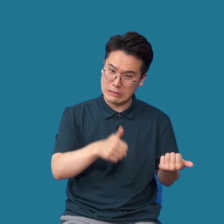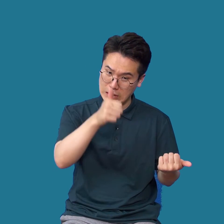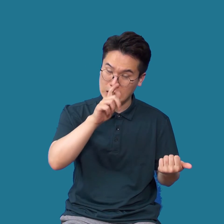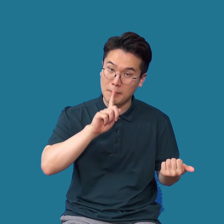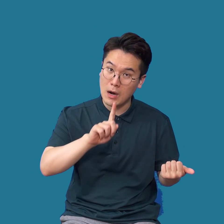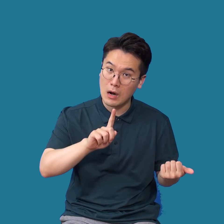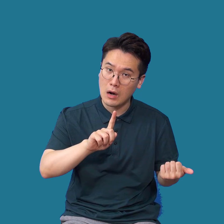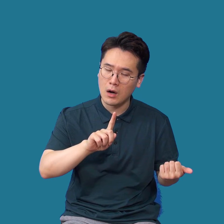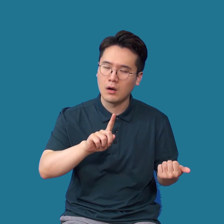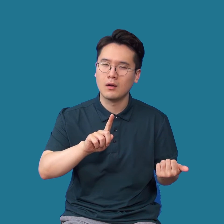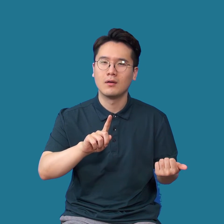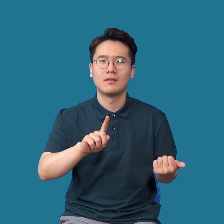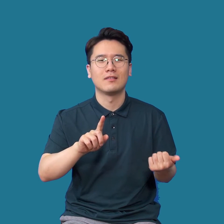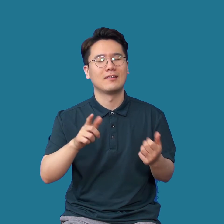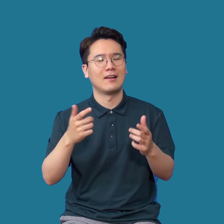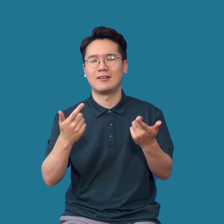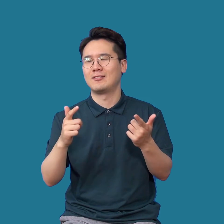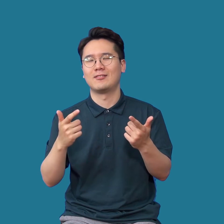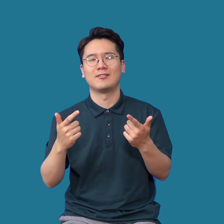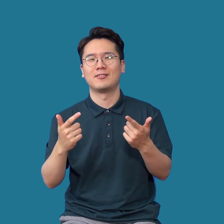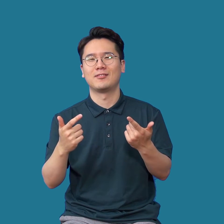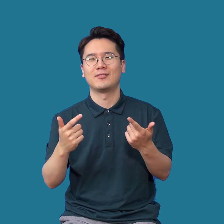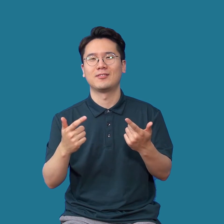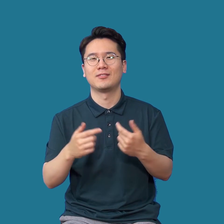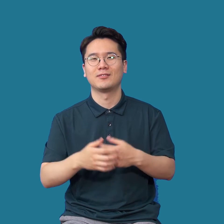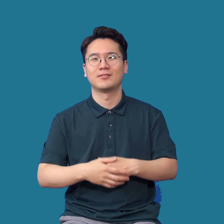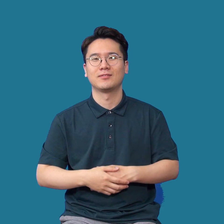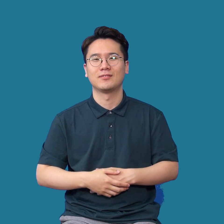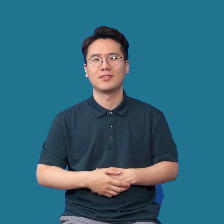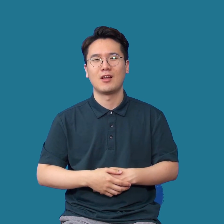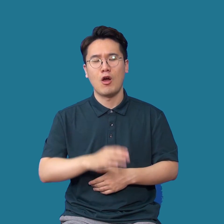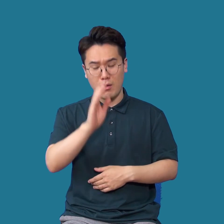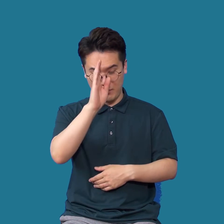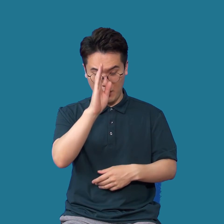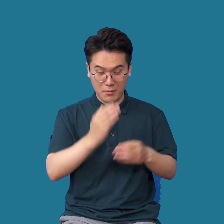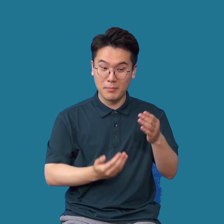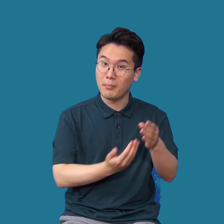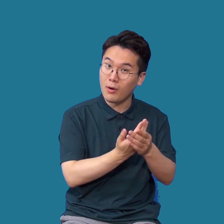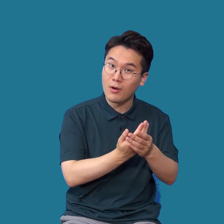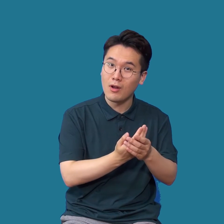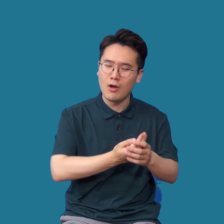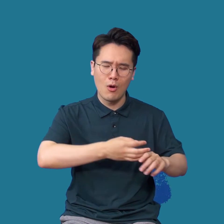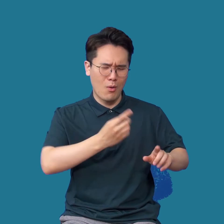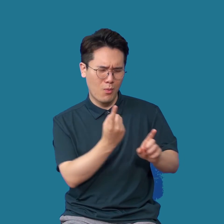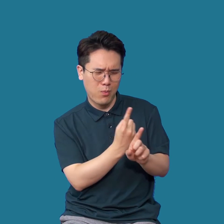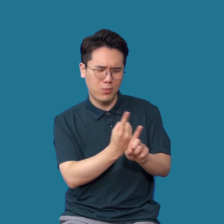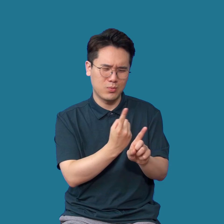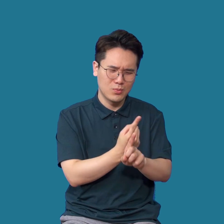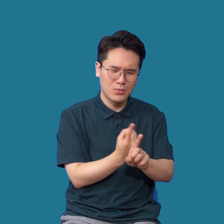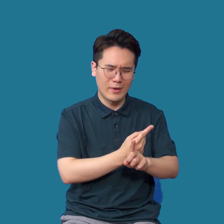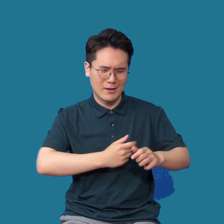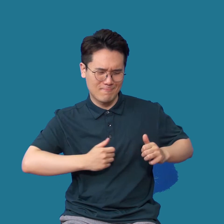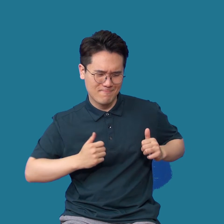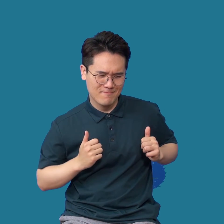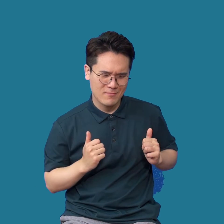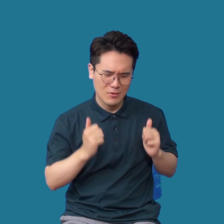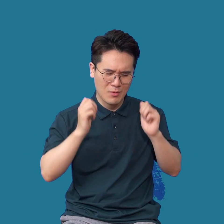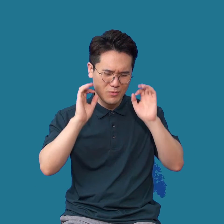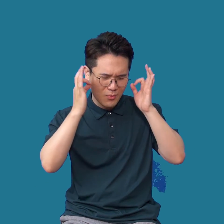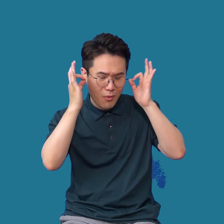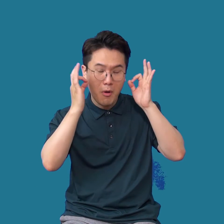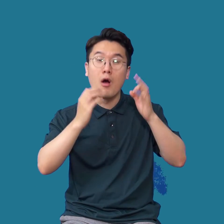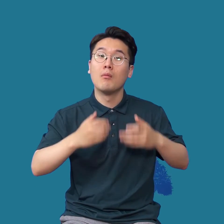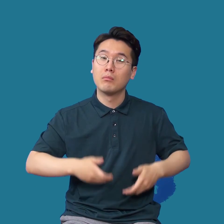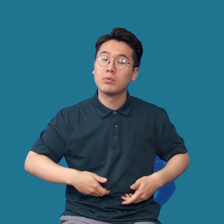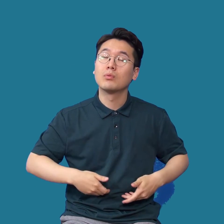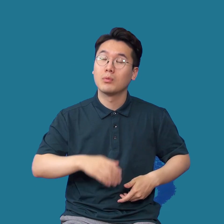말이 아니라는 것을 여러분 알고 계실 겁니다. 병 걸리면 나으려고 애를 써야지요. 아직도 이 땅에서